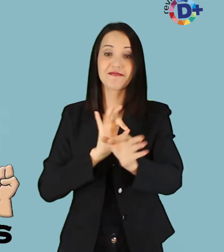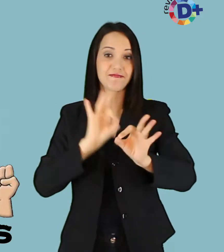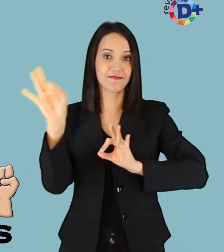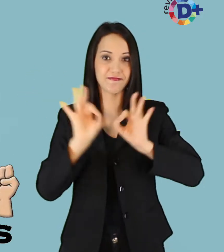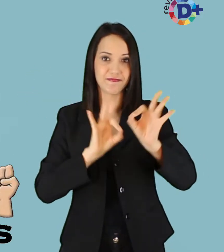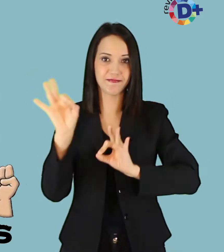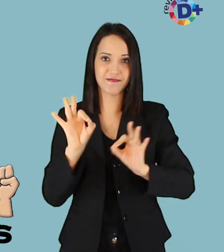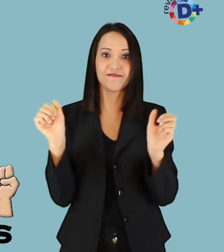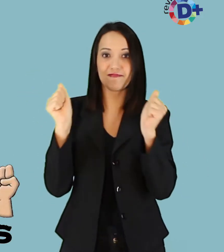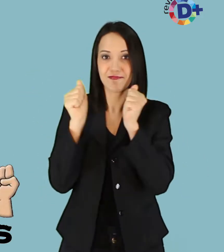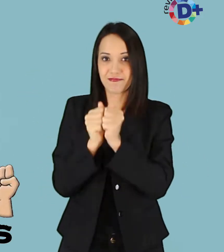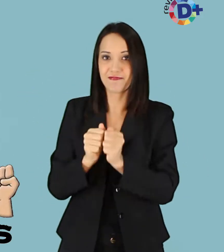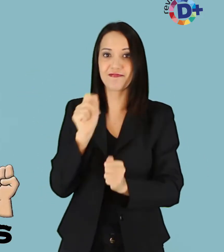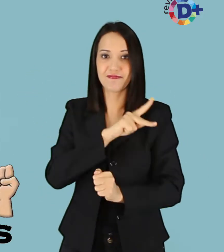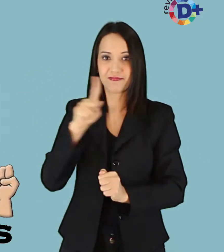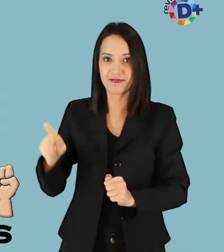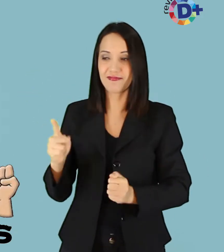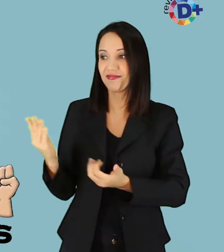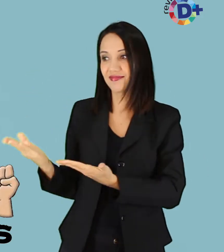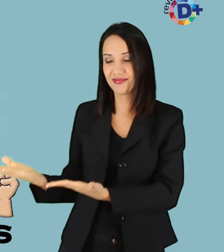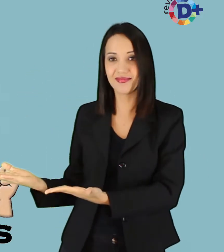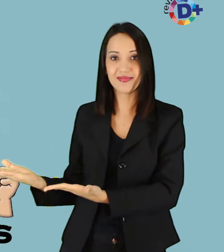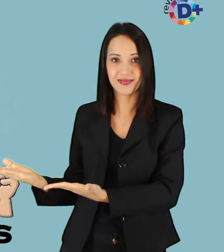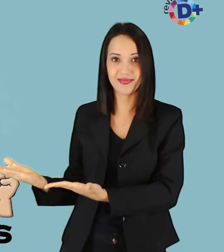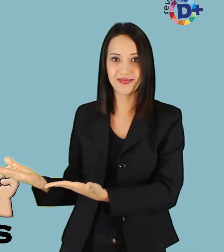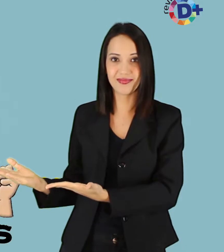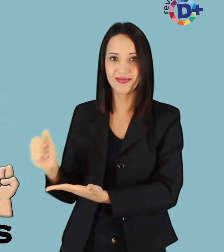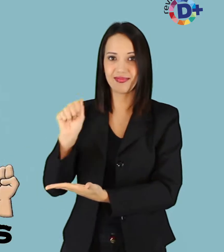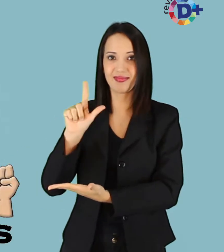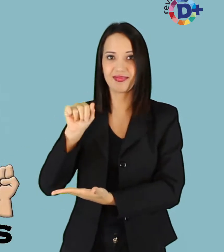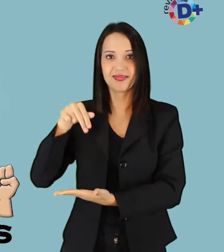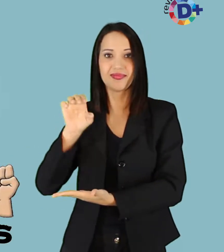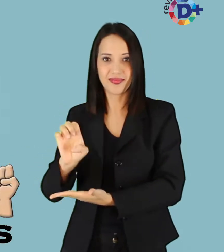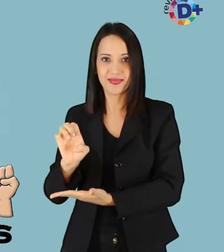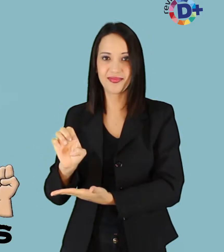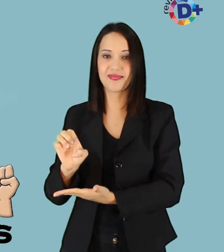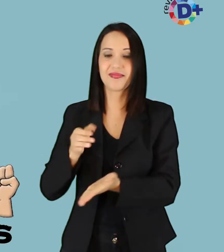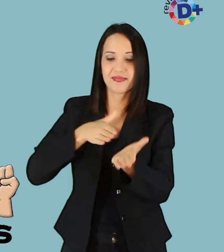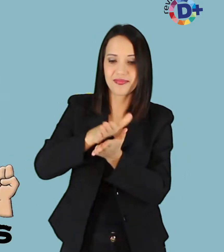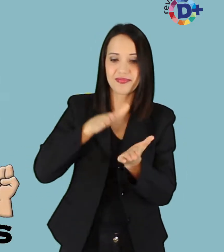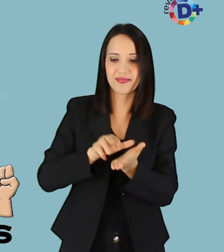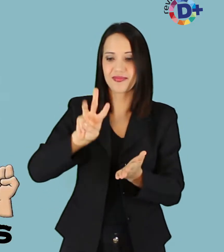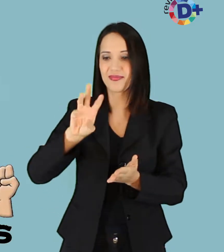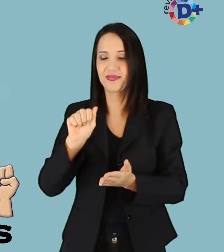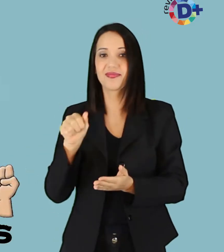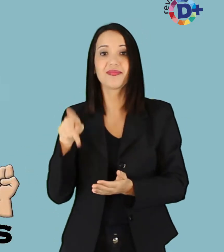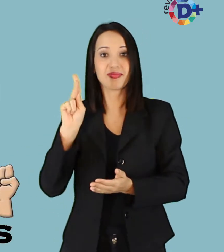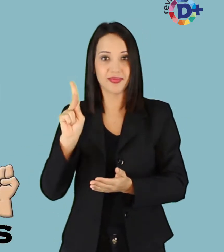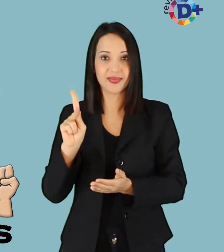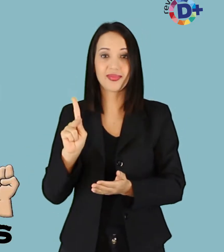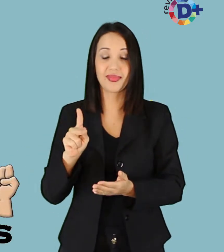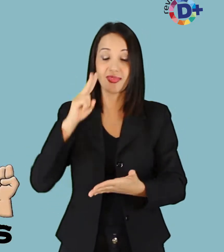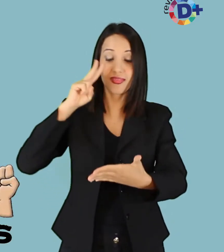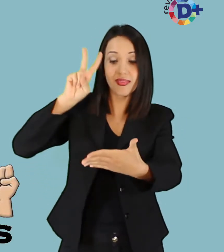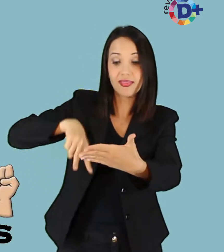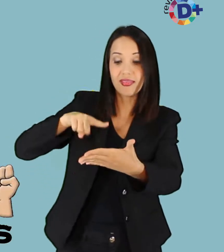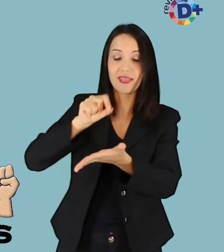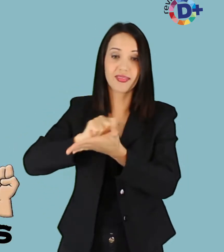No livro que organizo com a professora Aline Gomes da Silva, pela editora AC, Leitura e Escrita